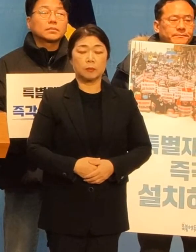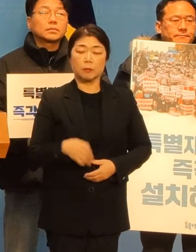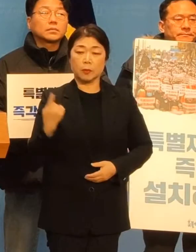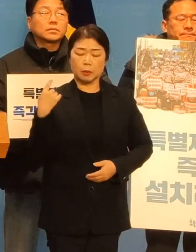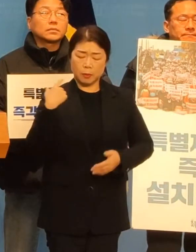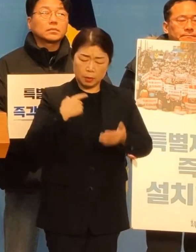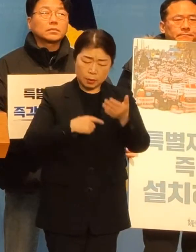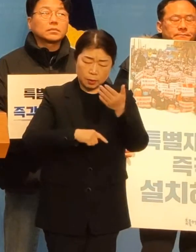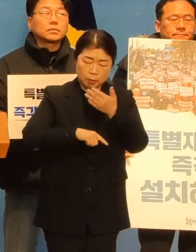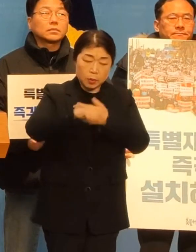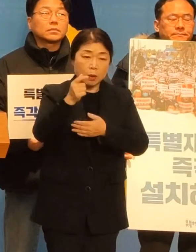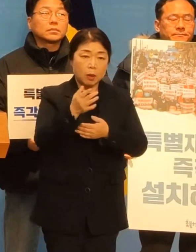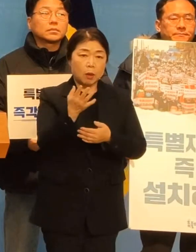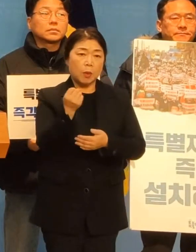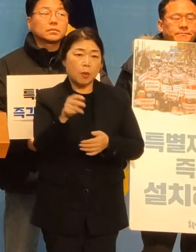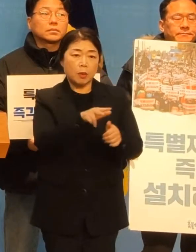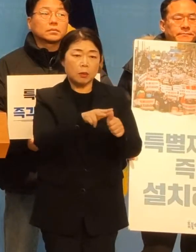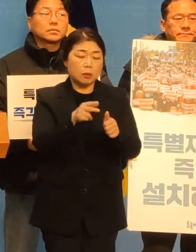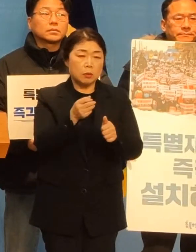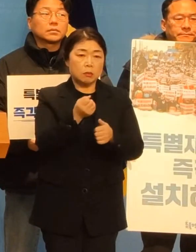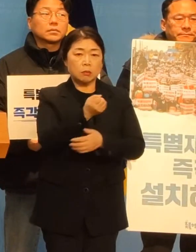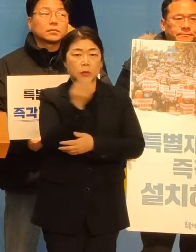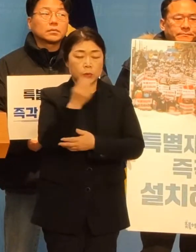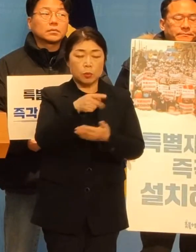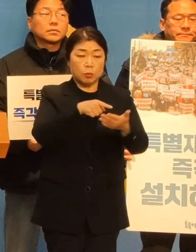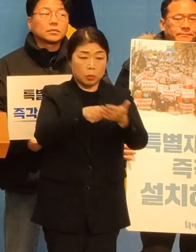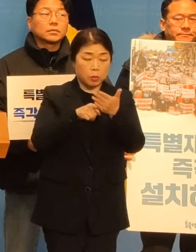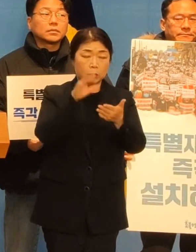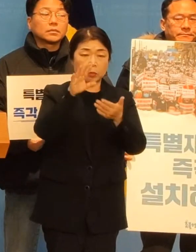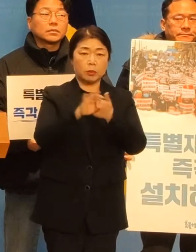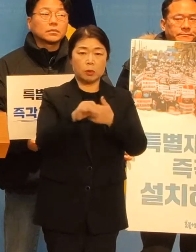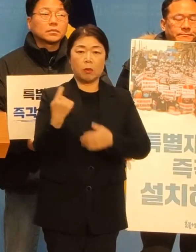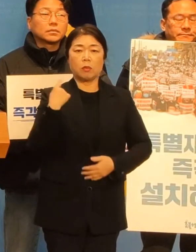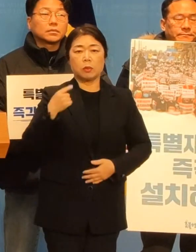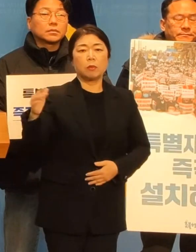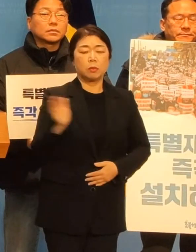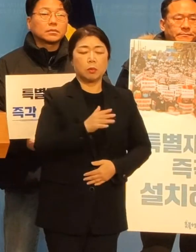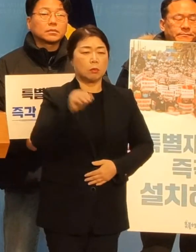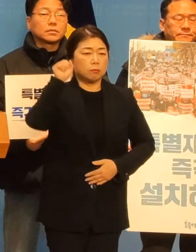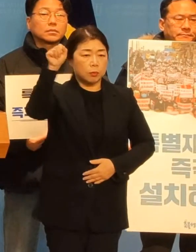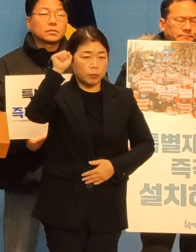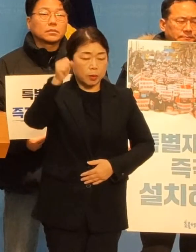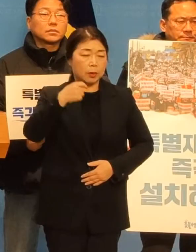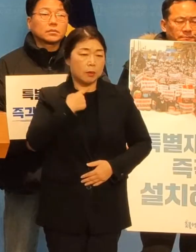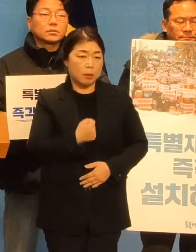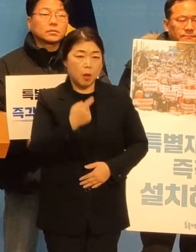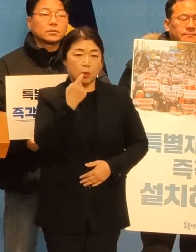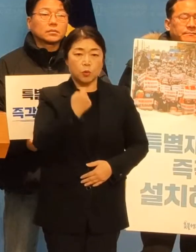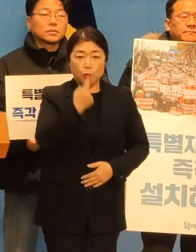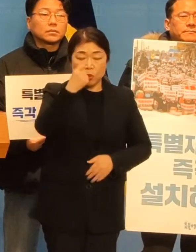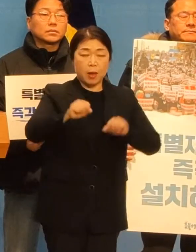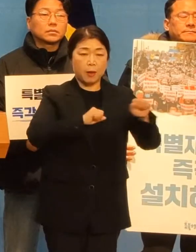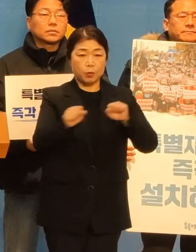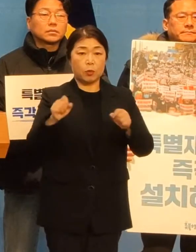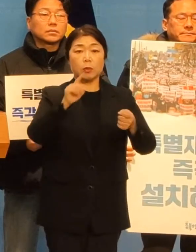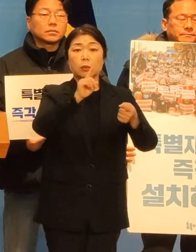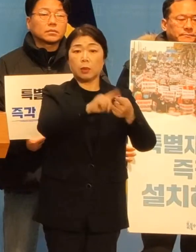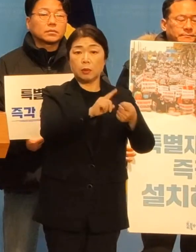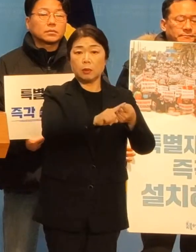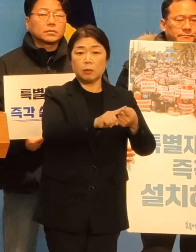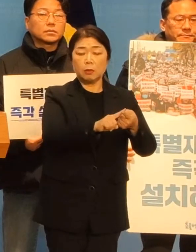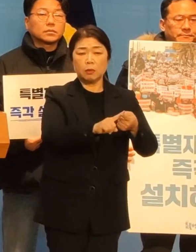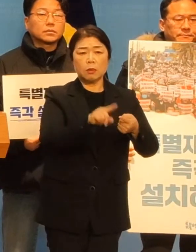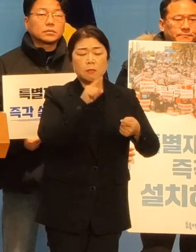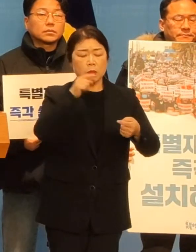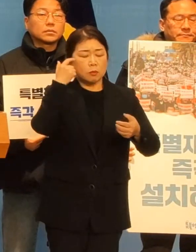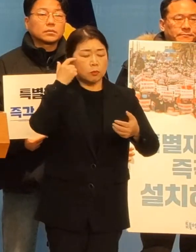밤사이에 나온 몇몇 개의 기사가 어제부터 농성에 들어간 촛불행동의 이 농성에 정말